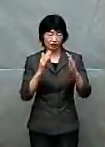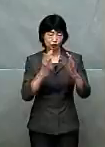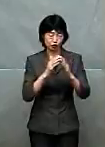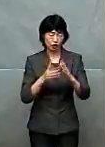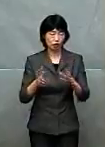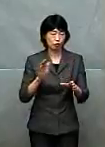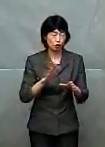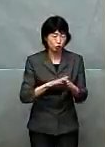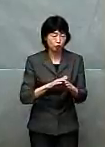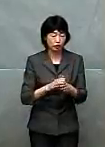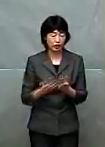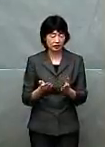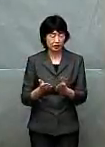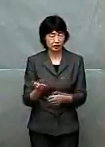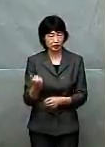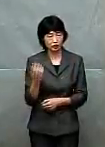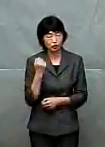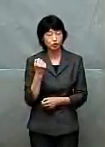化